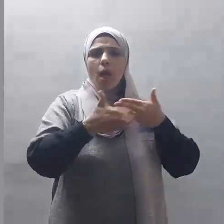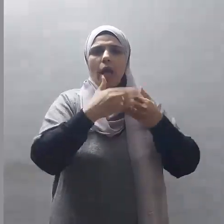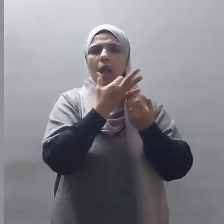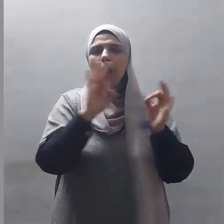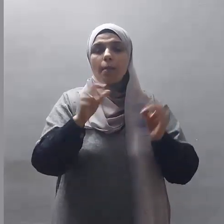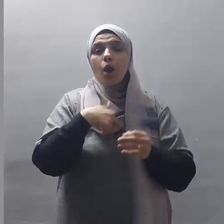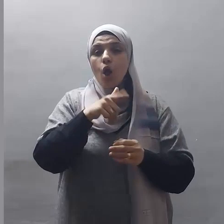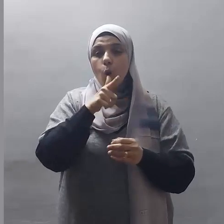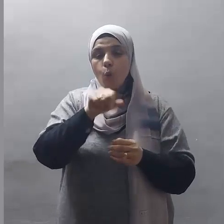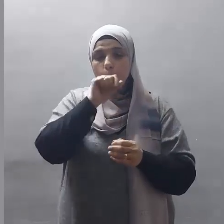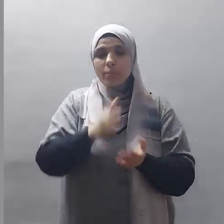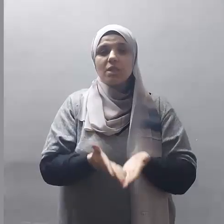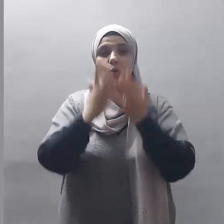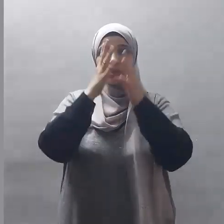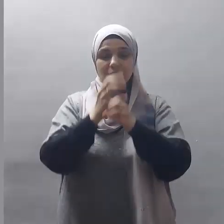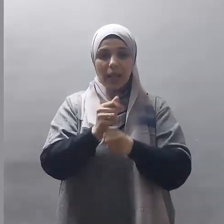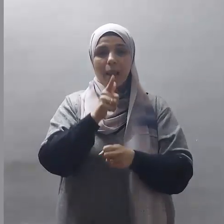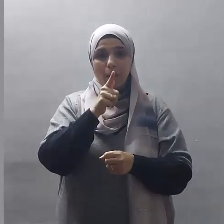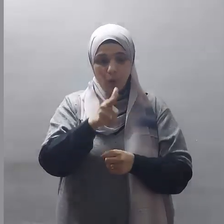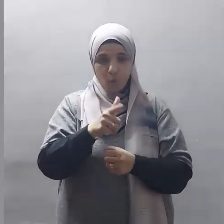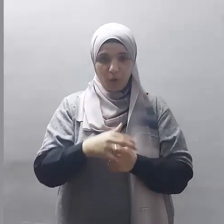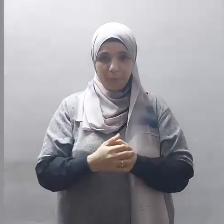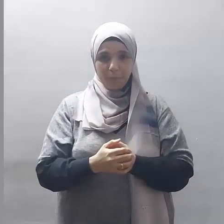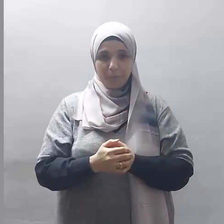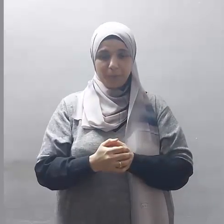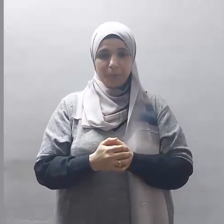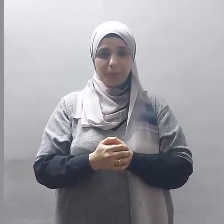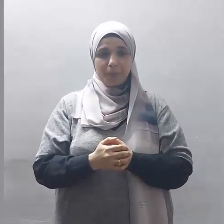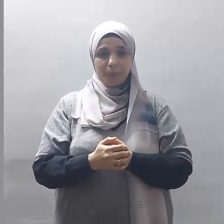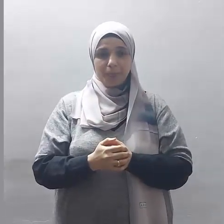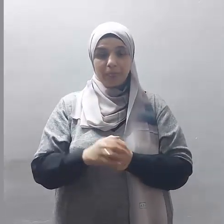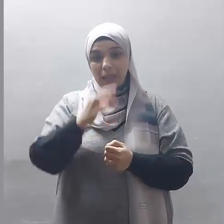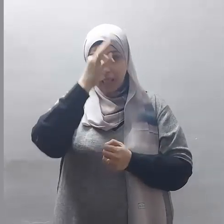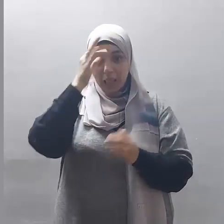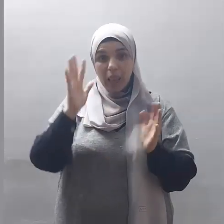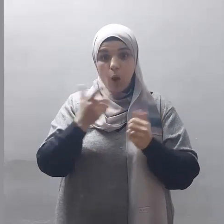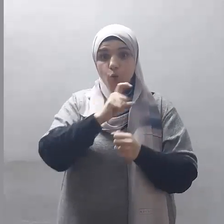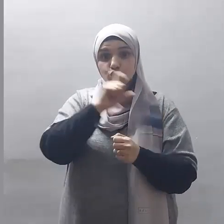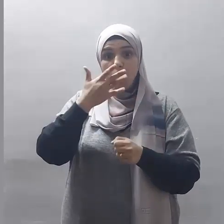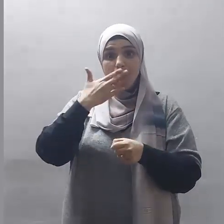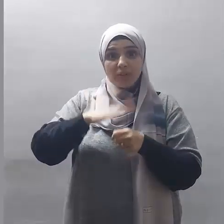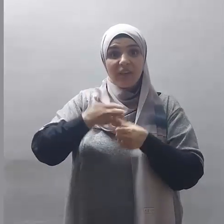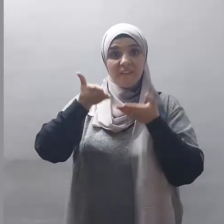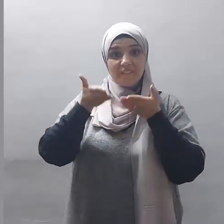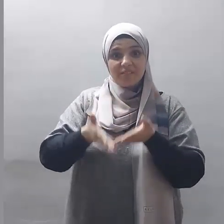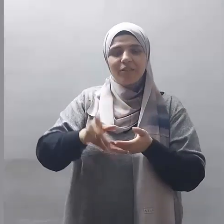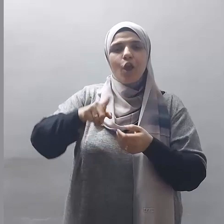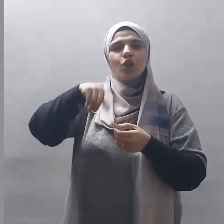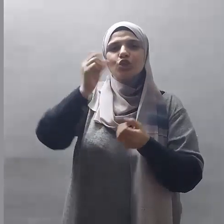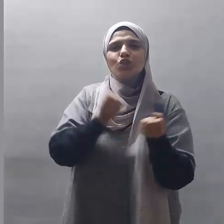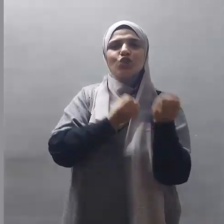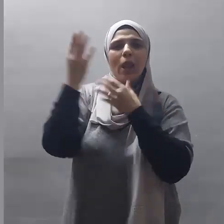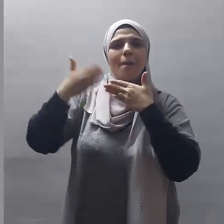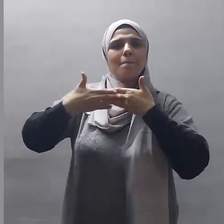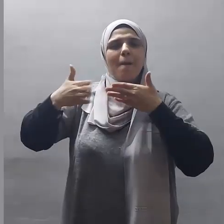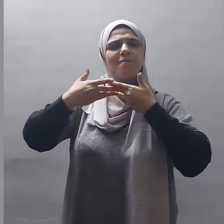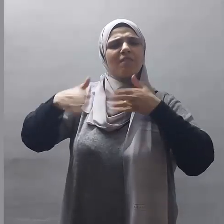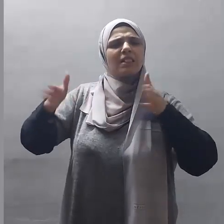يقول نبينا صلى الله عليه وسلم: إذا جاء رمضان فتحت أبواب الجنة وغلقت